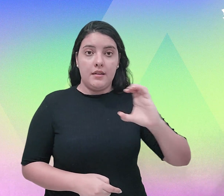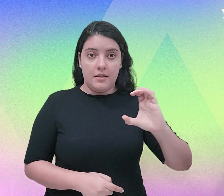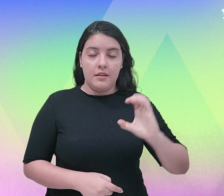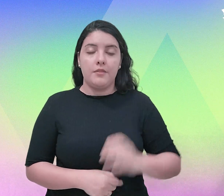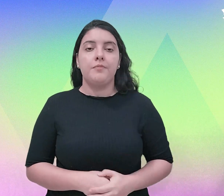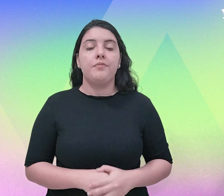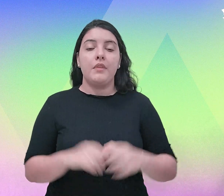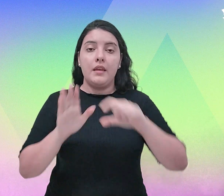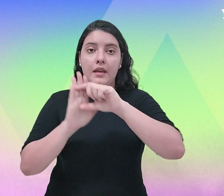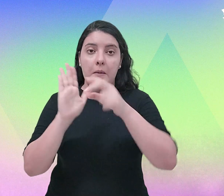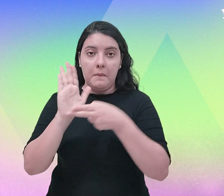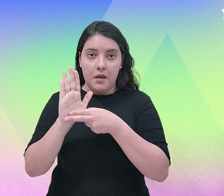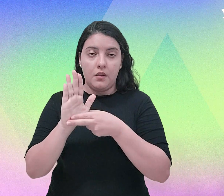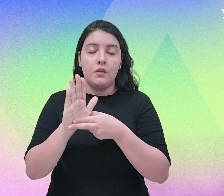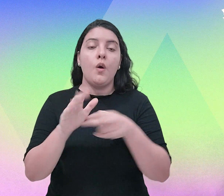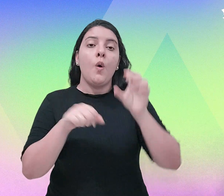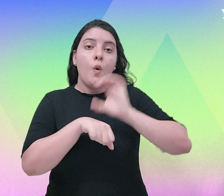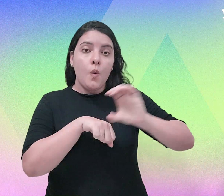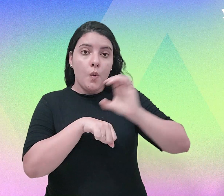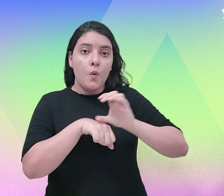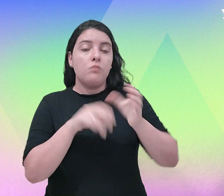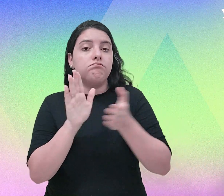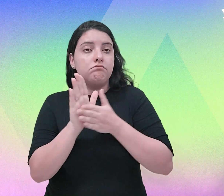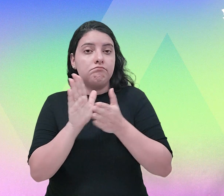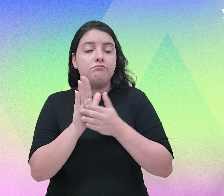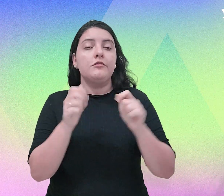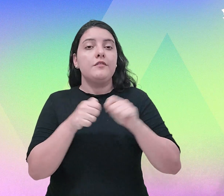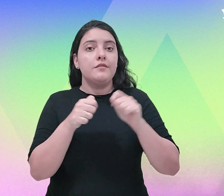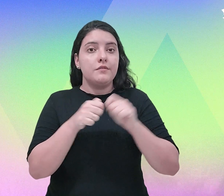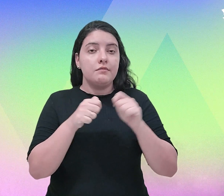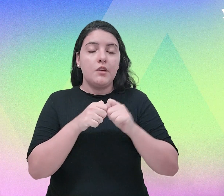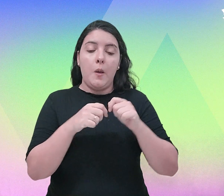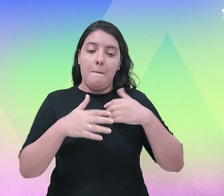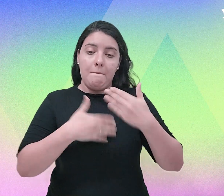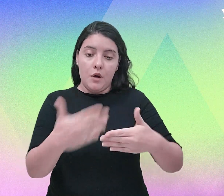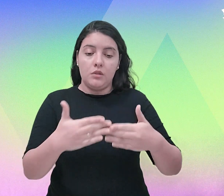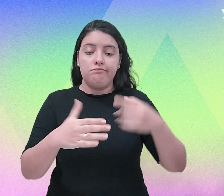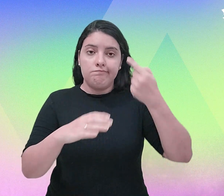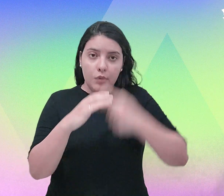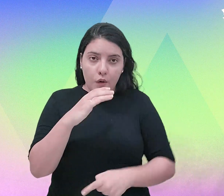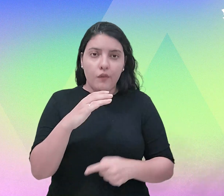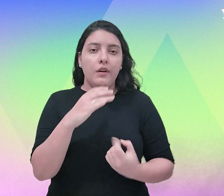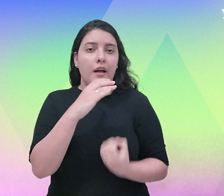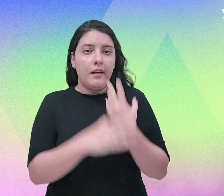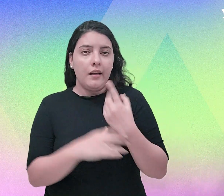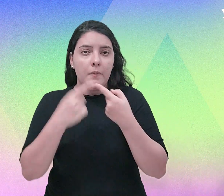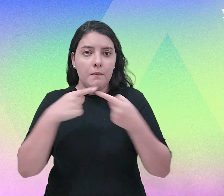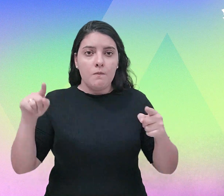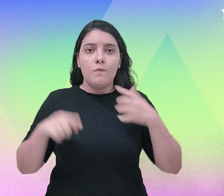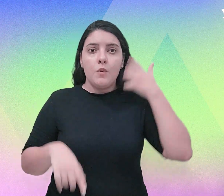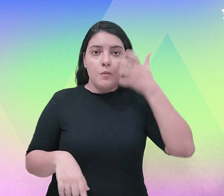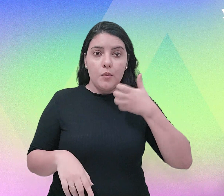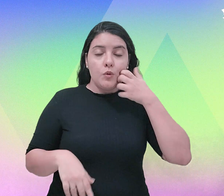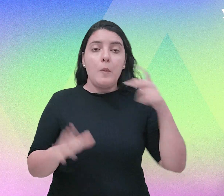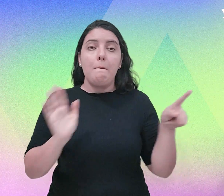ementa o curso propõe realizar um processo intensivo nos conceitos para a criação de trilha sonora para cinema